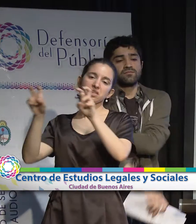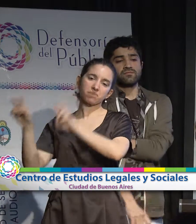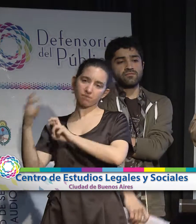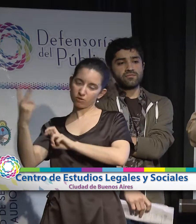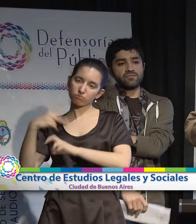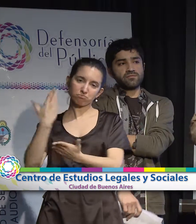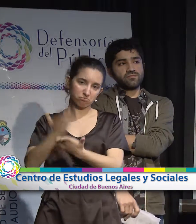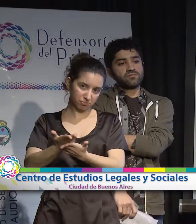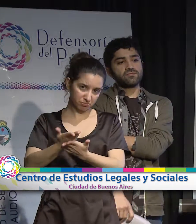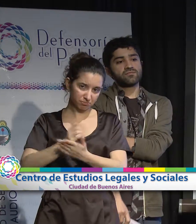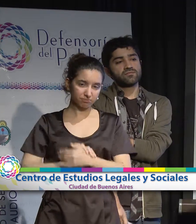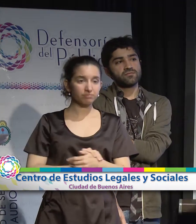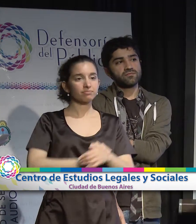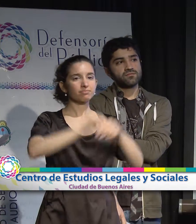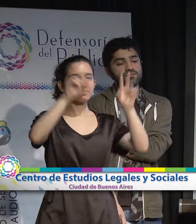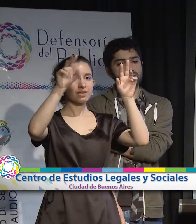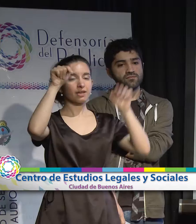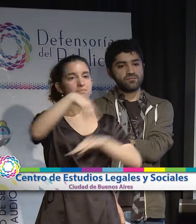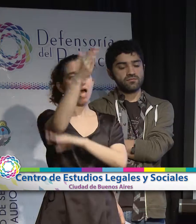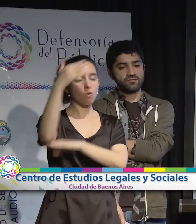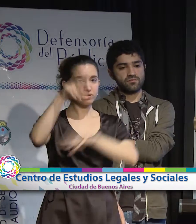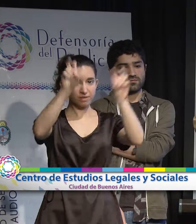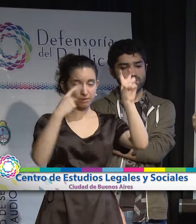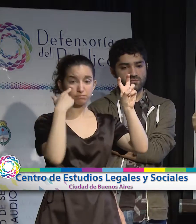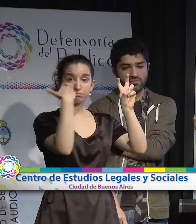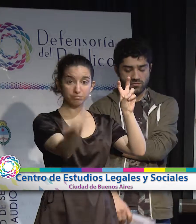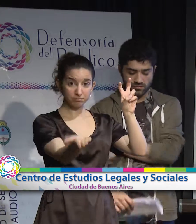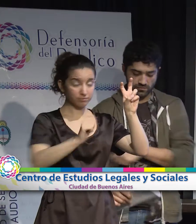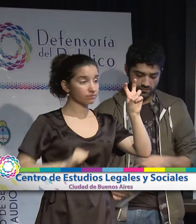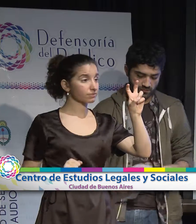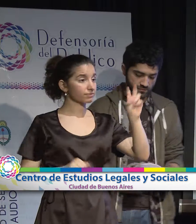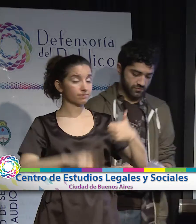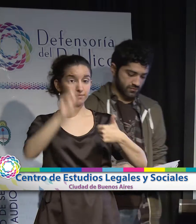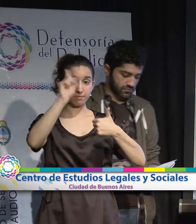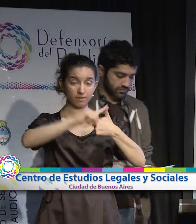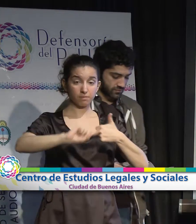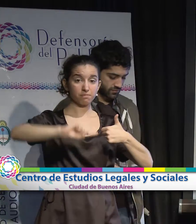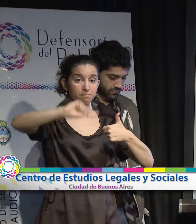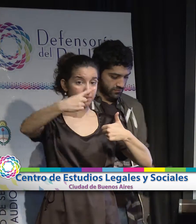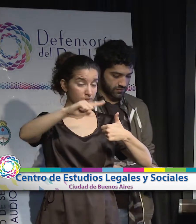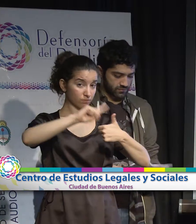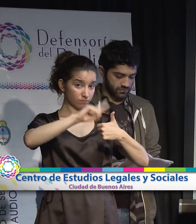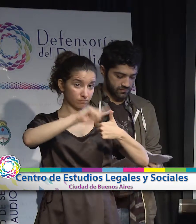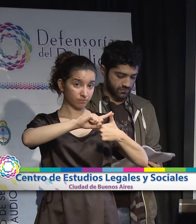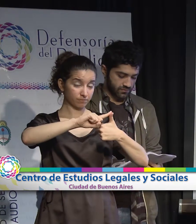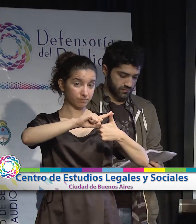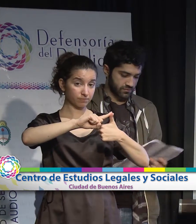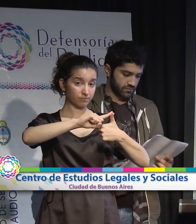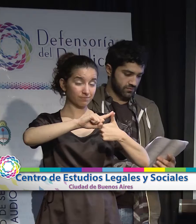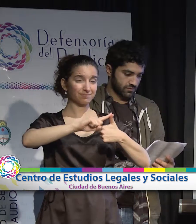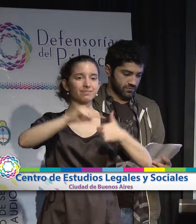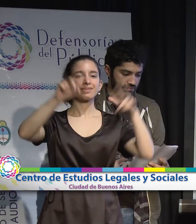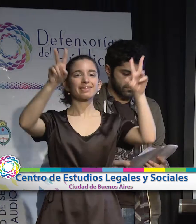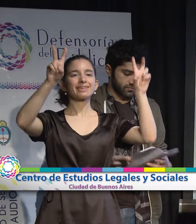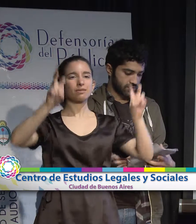muy concretas con relación a la temática de esta audiencia. En primer lugar, una cuestión que queríamos mencionar es que el